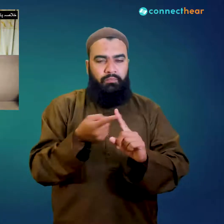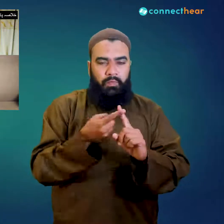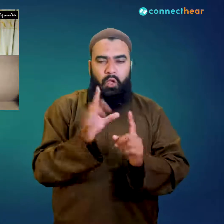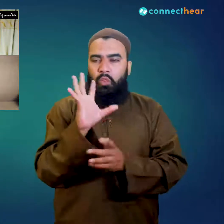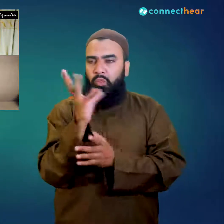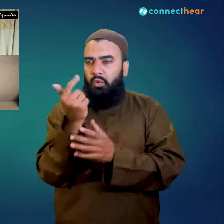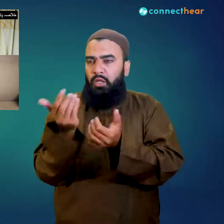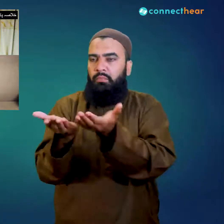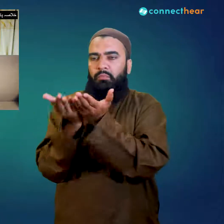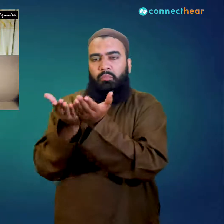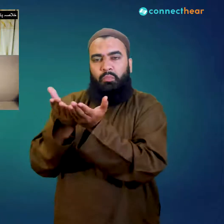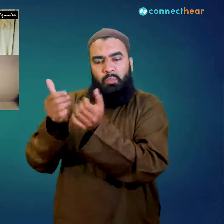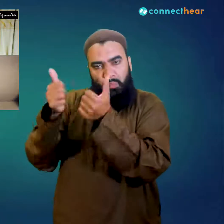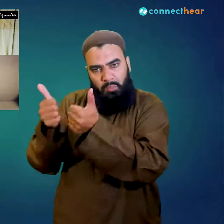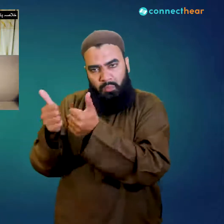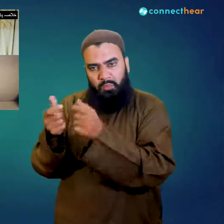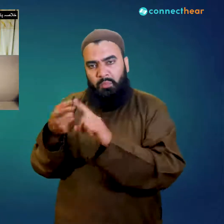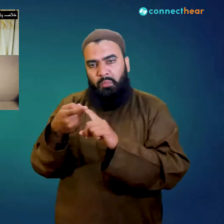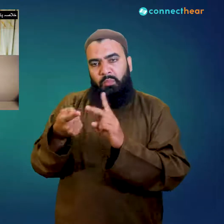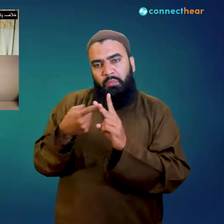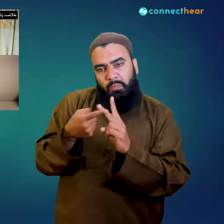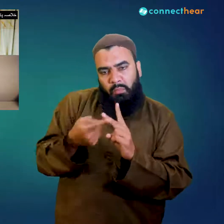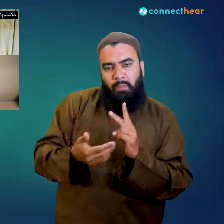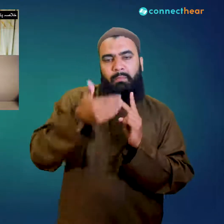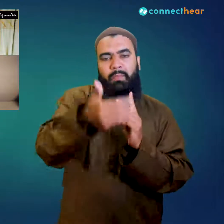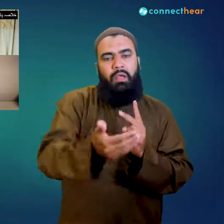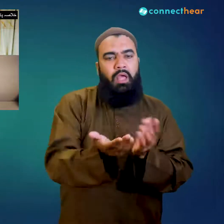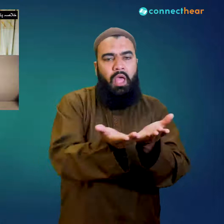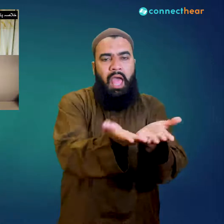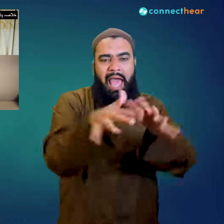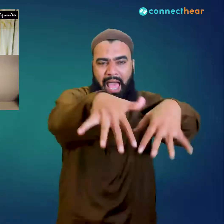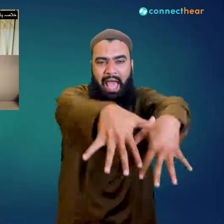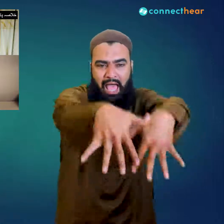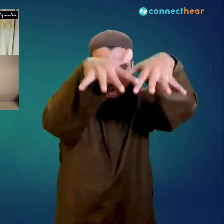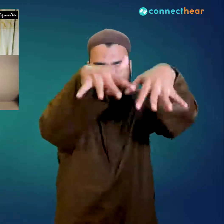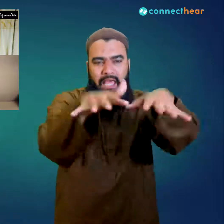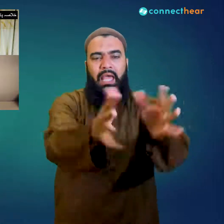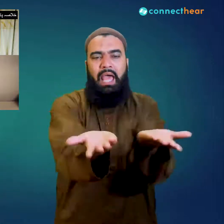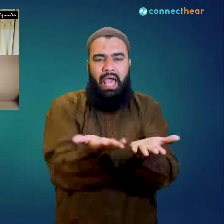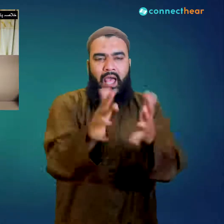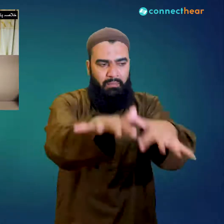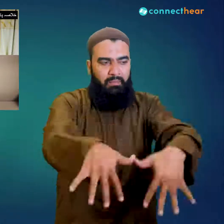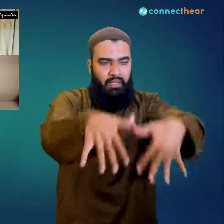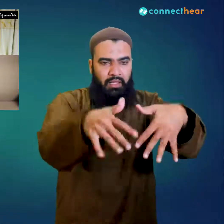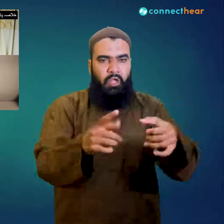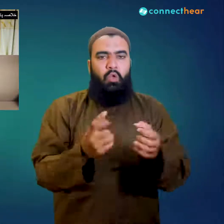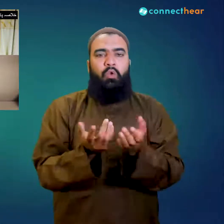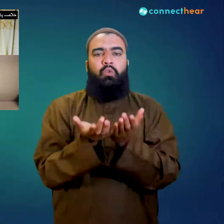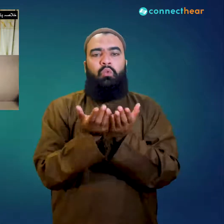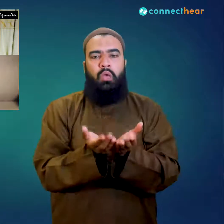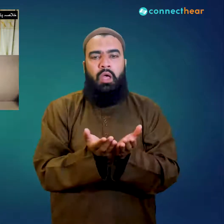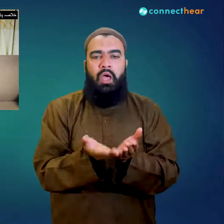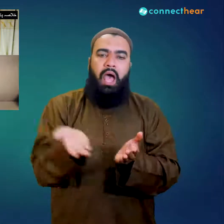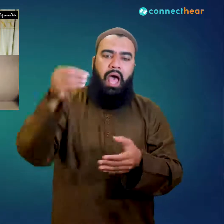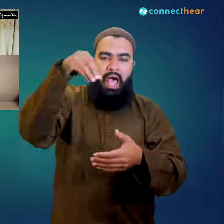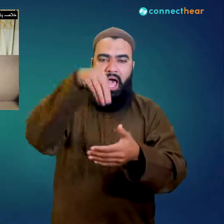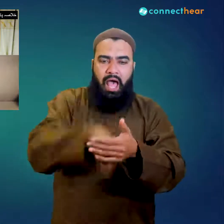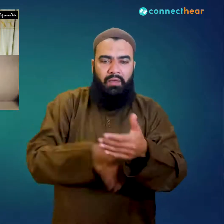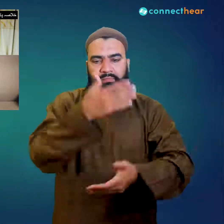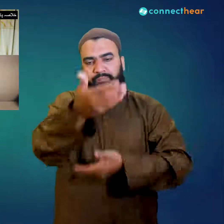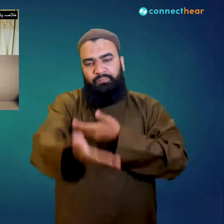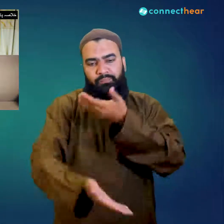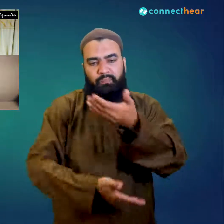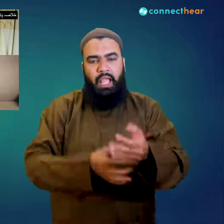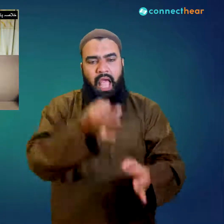فرماتے تو بھی اسی دعا پر اختتام فرمایا کرتے تھے۔ اہل ایمان کو حکم دیا گیا کہ وہ اسلام میں پورے داخل